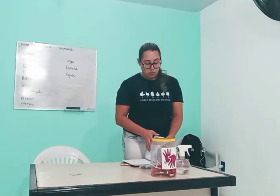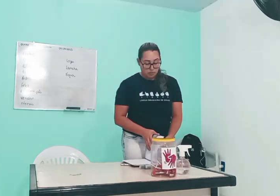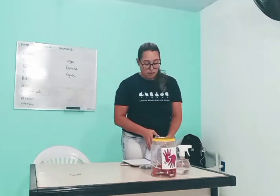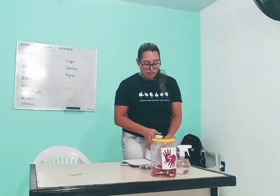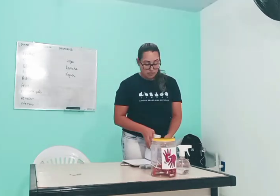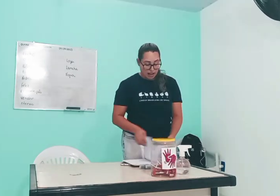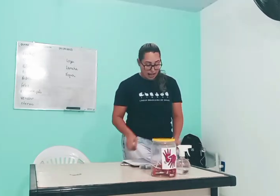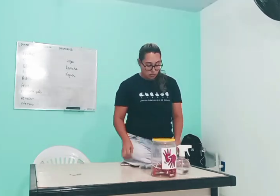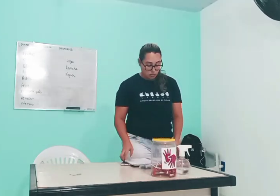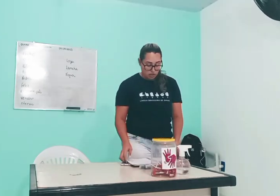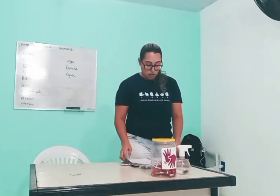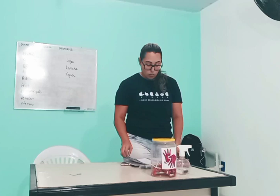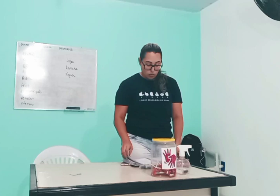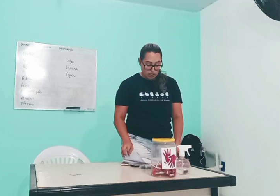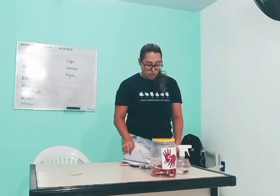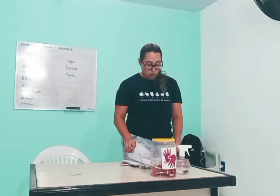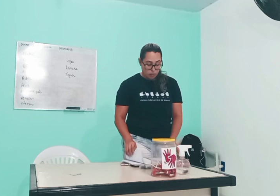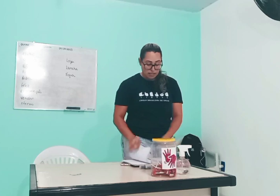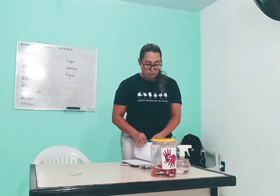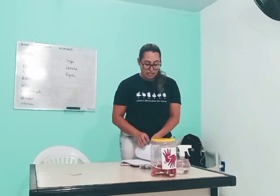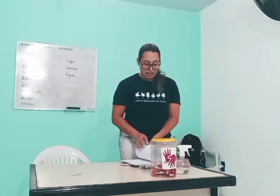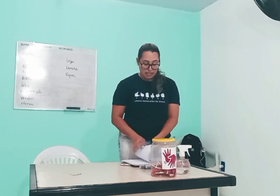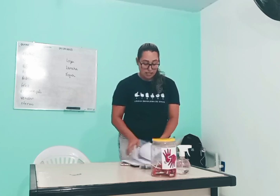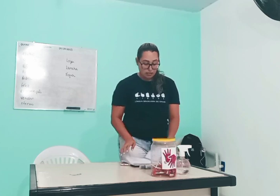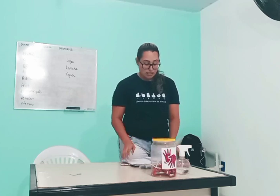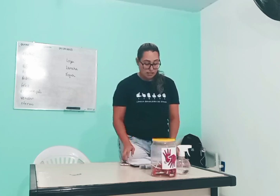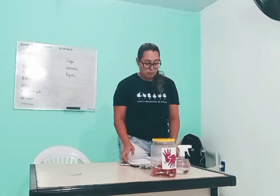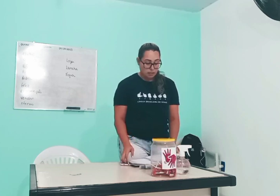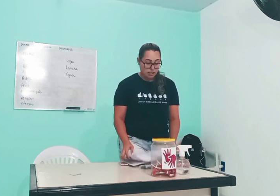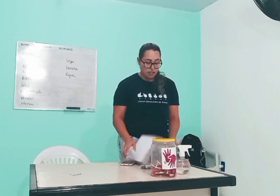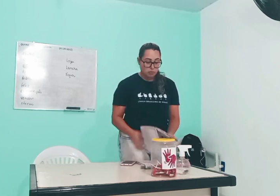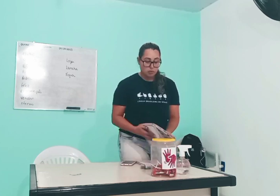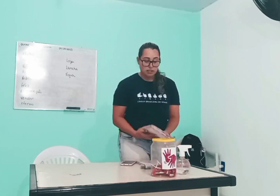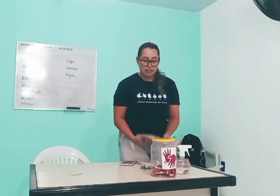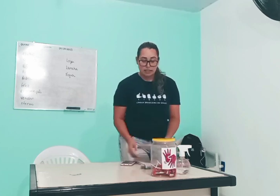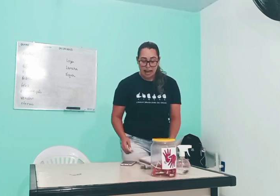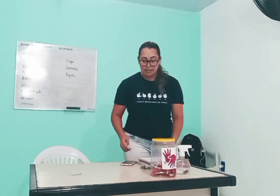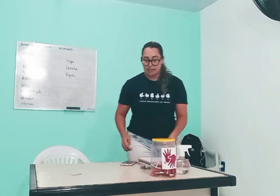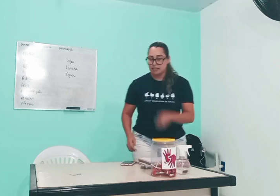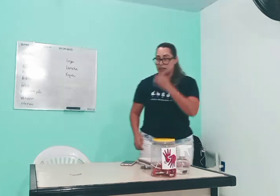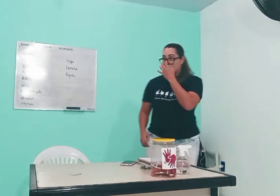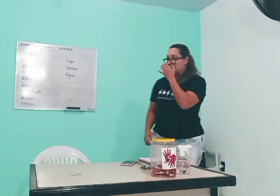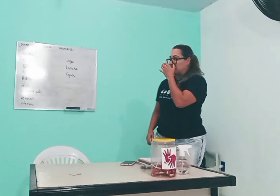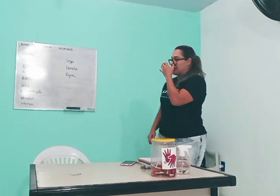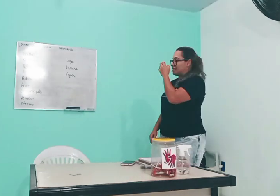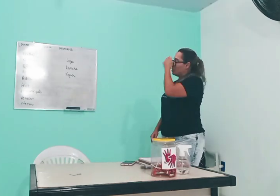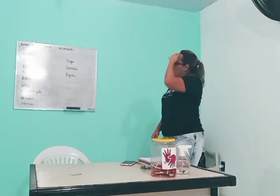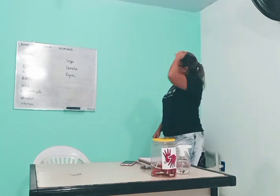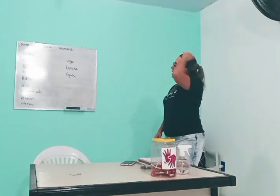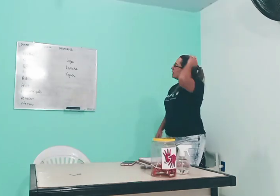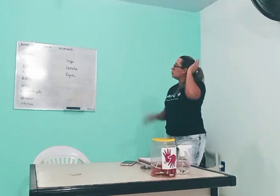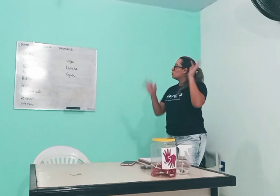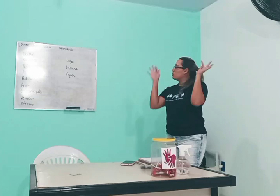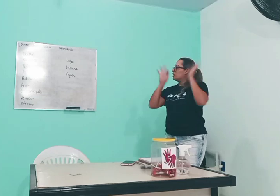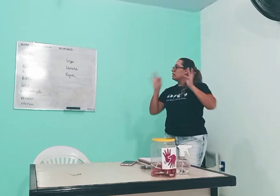fica mais fácil quando a gente começa a prestar atenção nesses mínimos detalhes. Para não fazer igual lá, né? Do